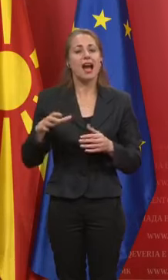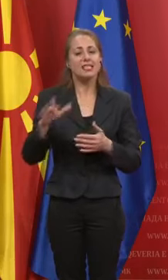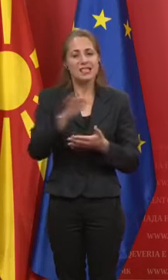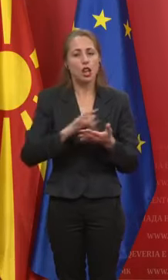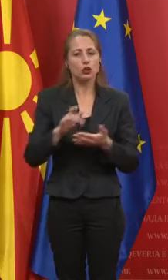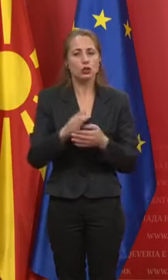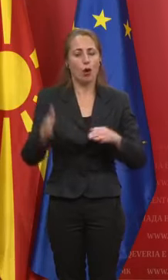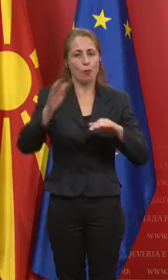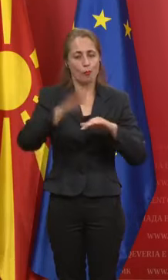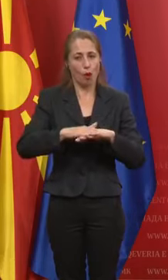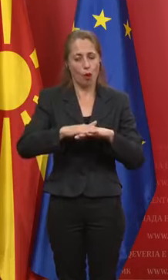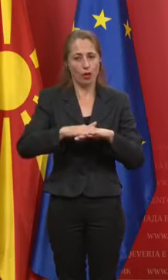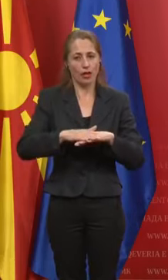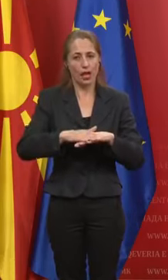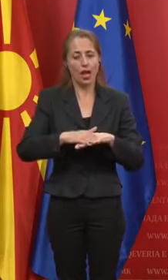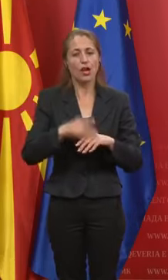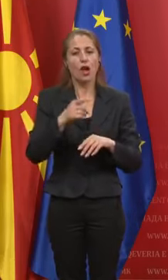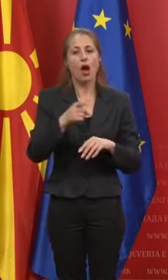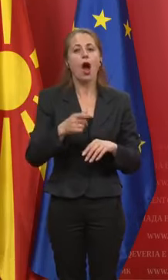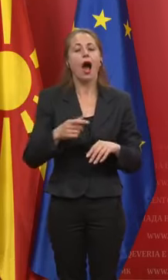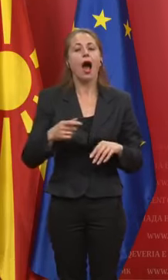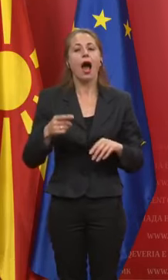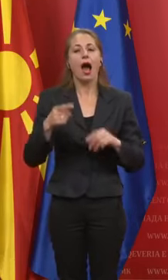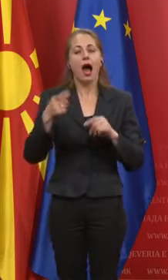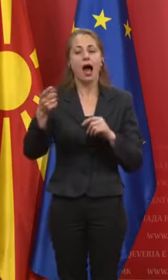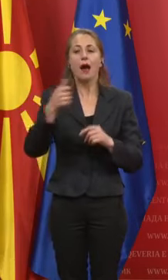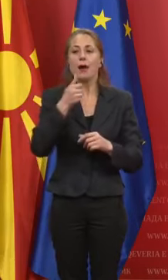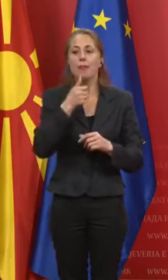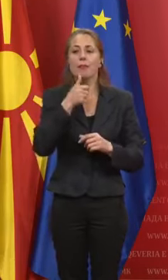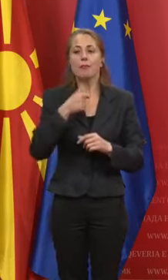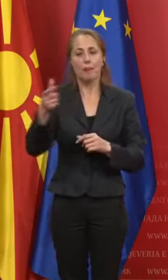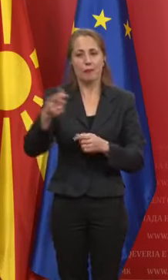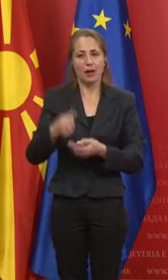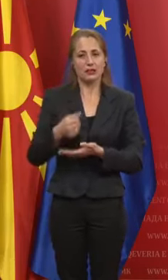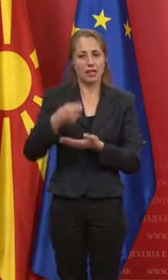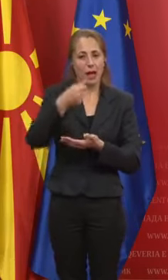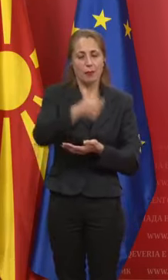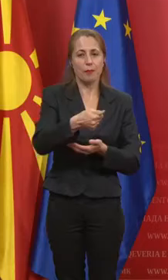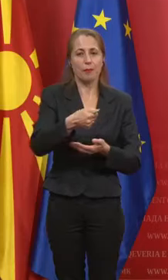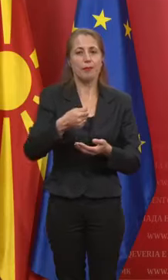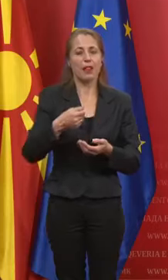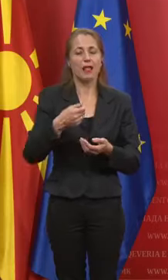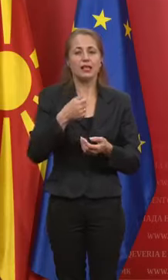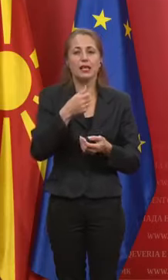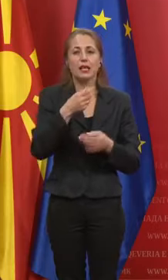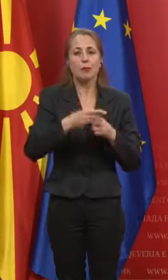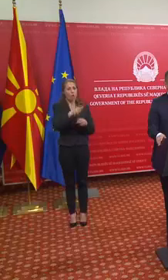фондот, а осигурените партиципацијата се покриено. Дозволете да го проверам тоа.